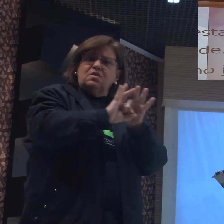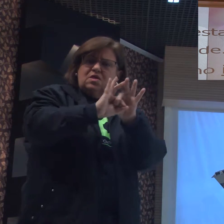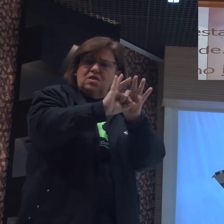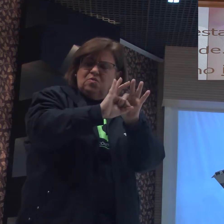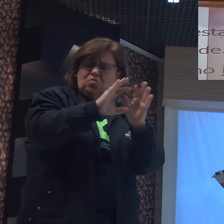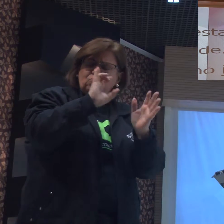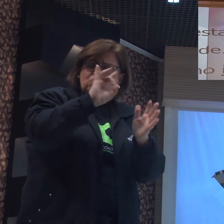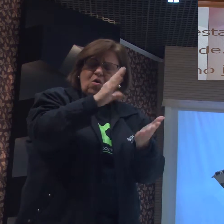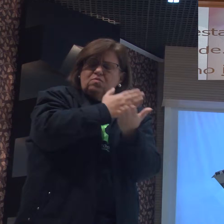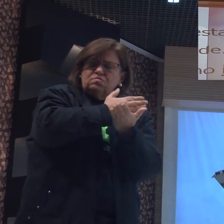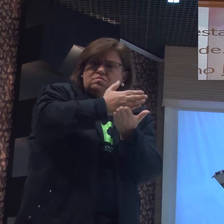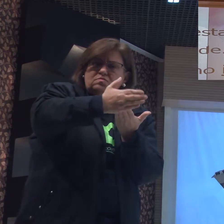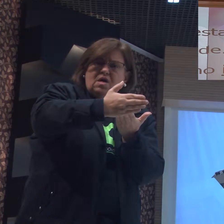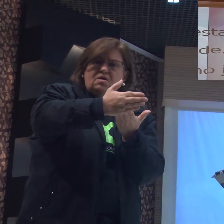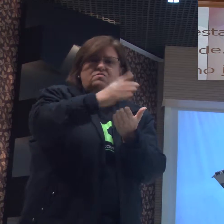Apenas no início.